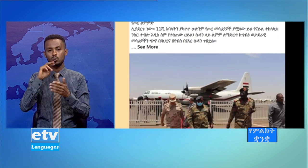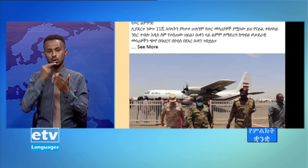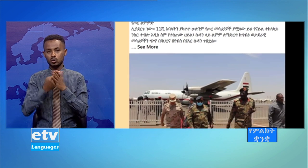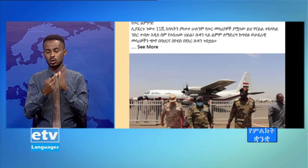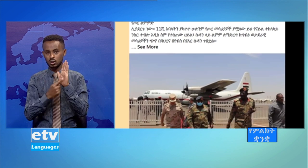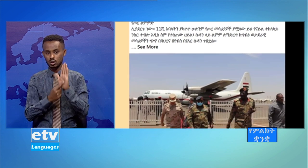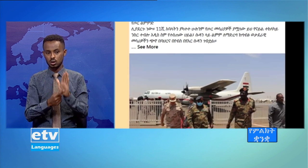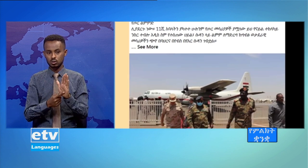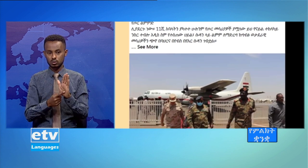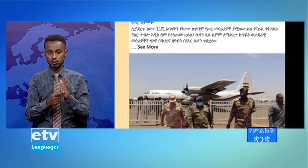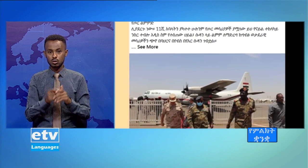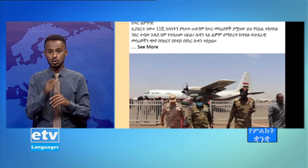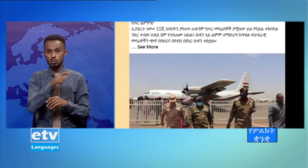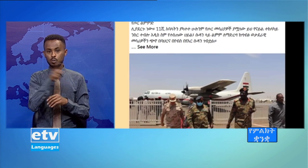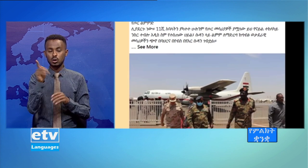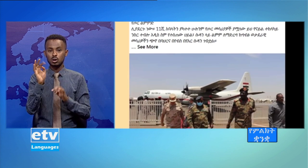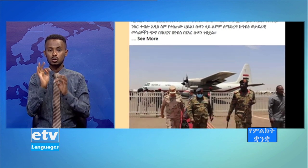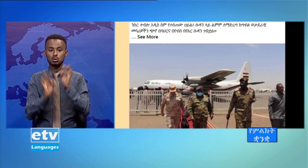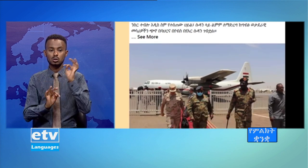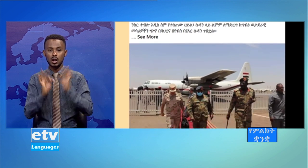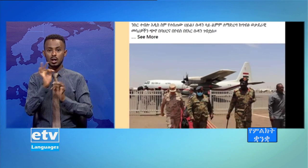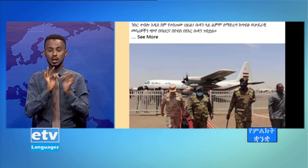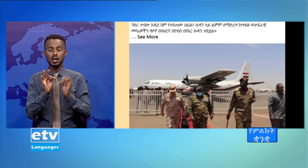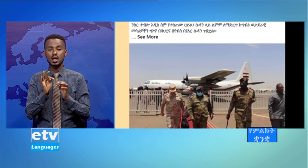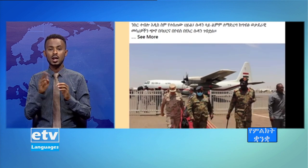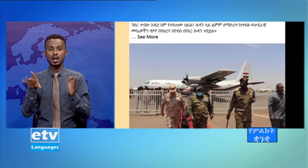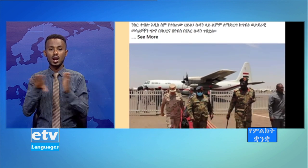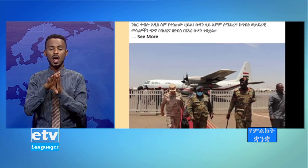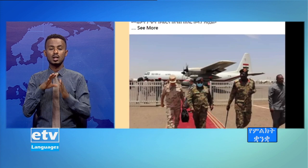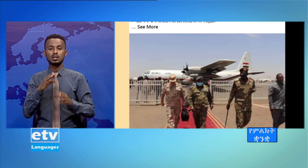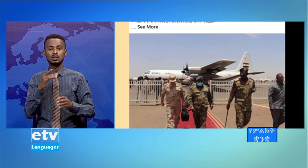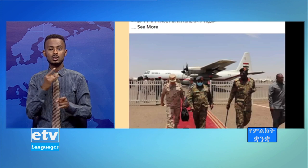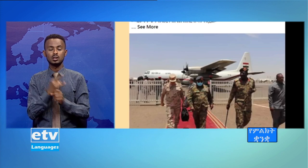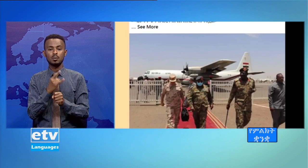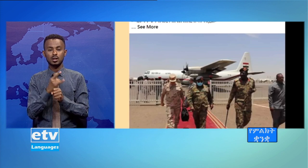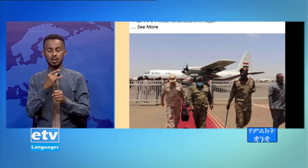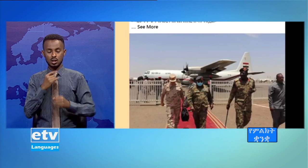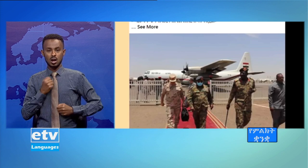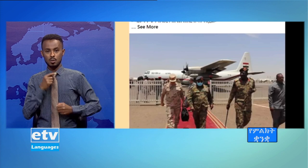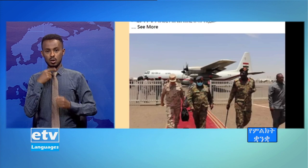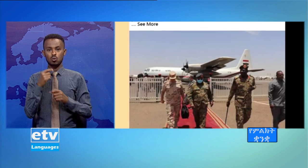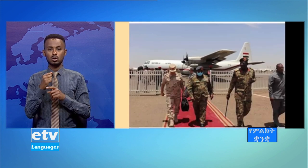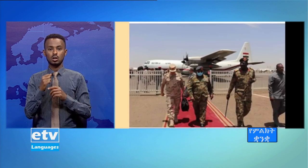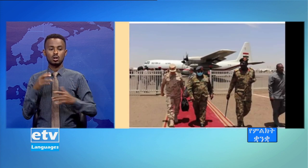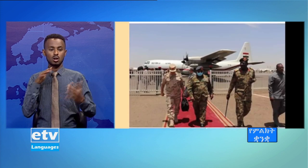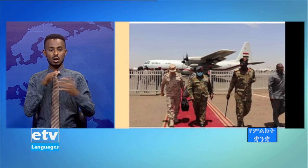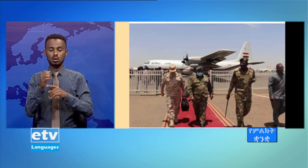ይላል። በእነሱ ታሪክ ውስጥ የናይል ዘበኛ የሚባል ወታደራዊ ልምምድ ተደርጎ ያውቃል።